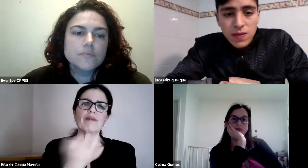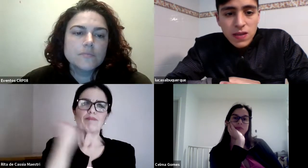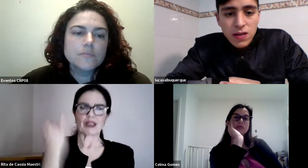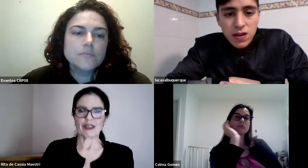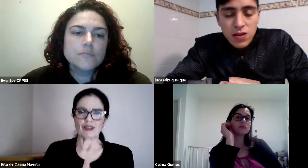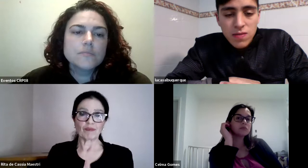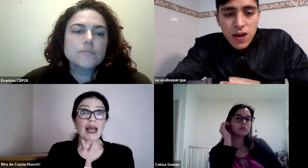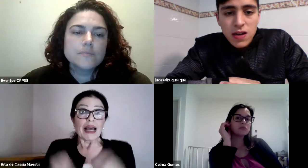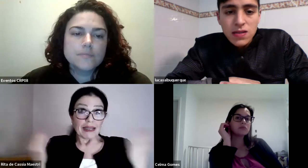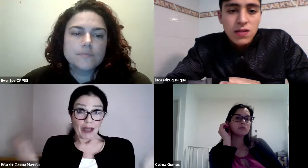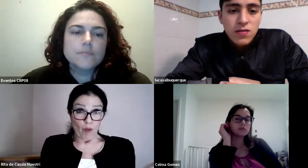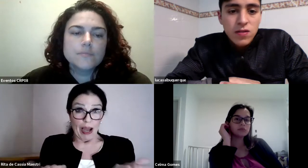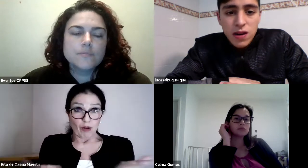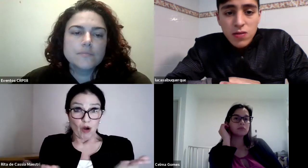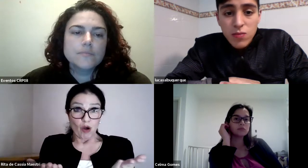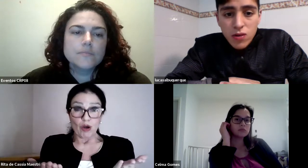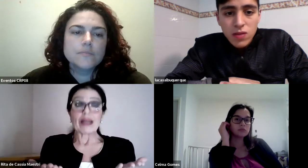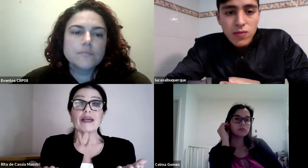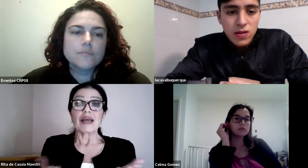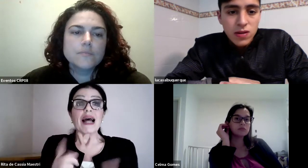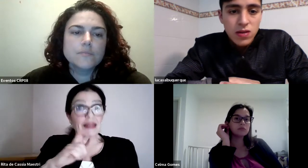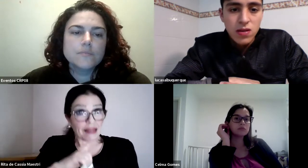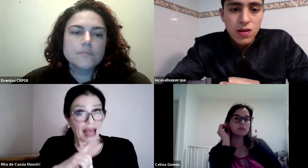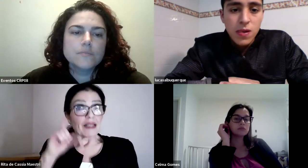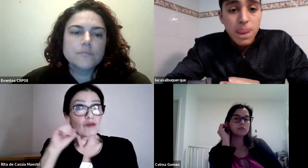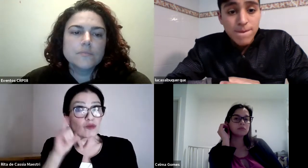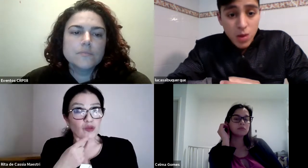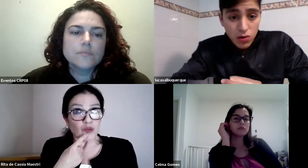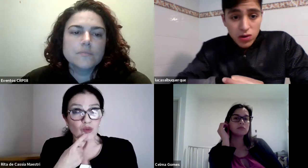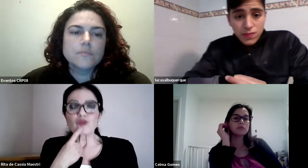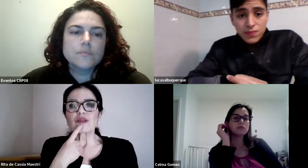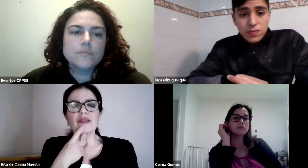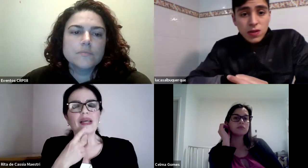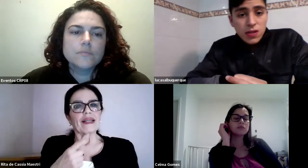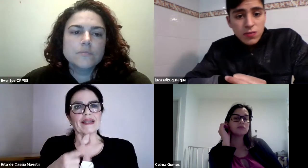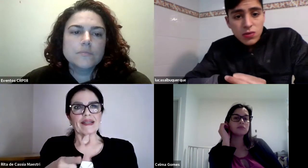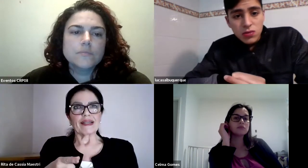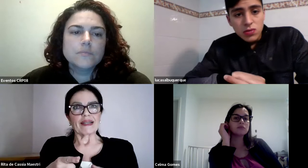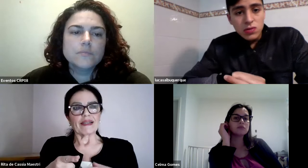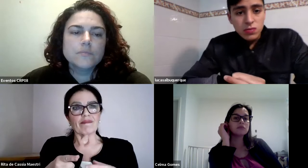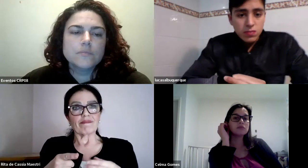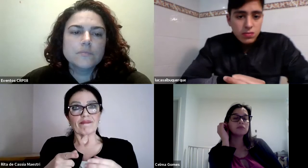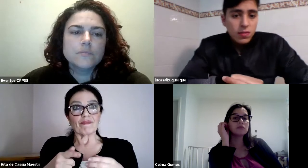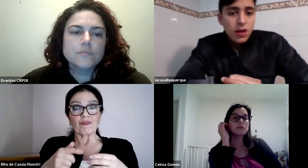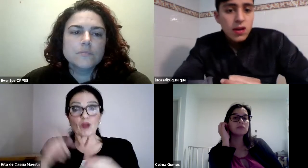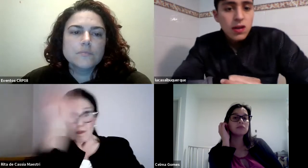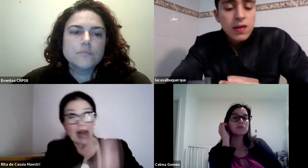famílias passaram a interagir mais, então foi um marco muito importante. Hoje, nós temos surdos